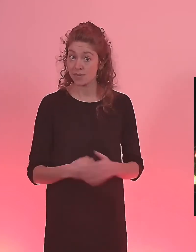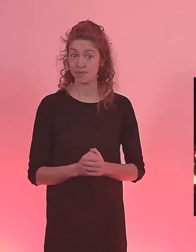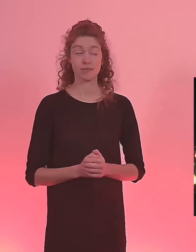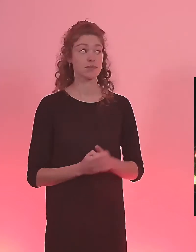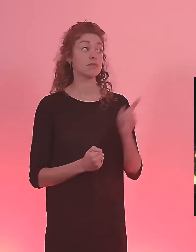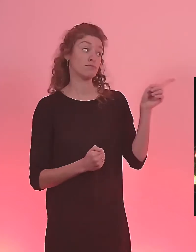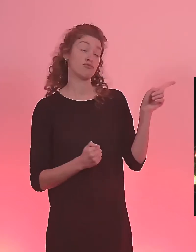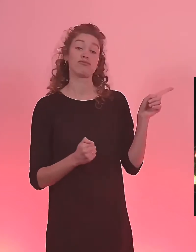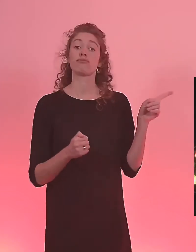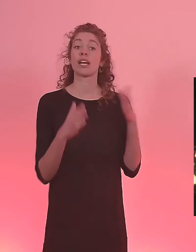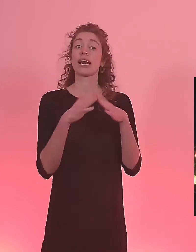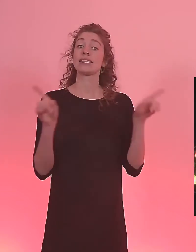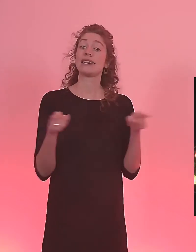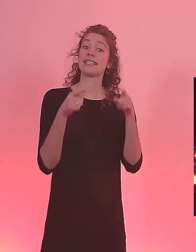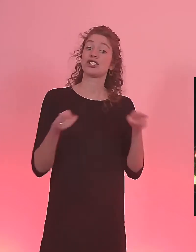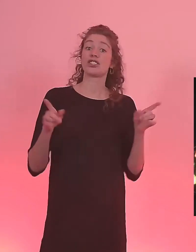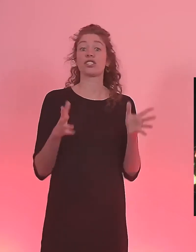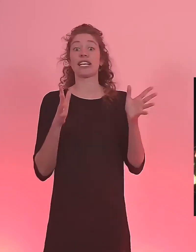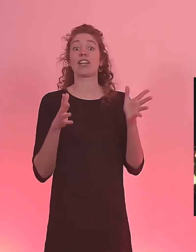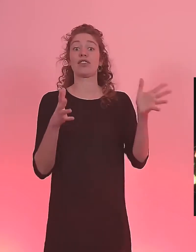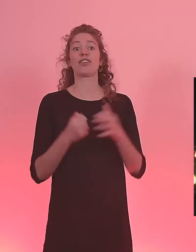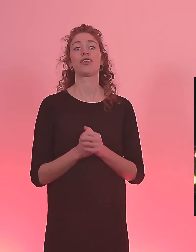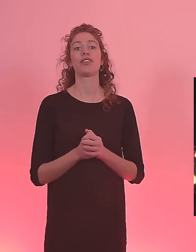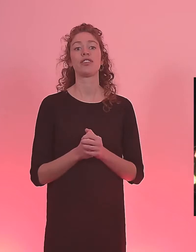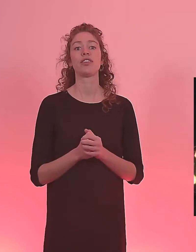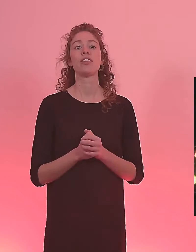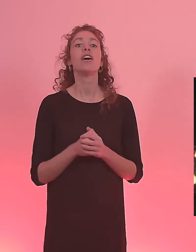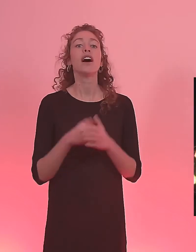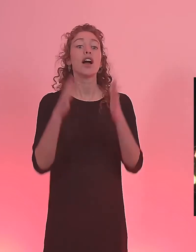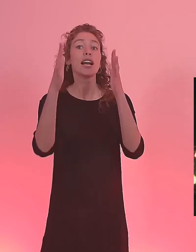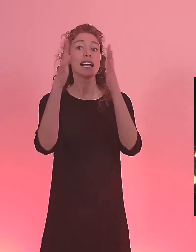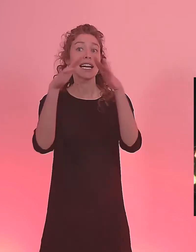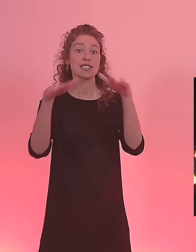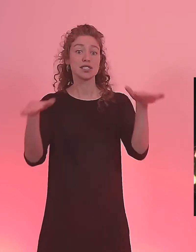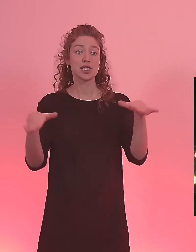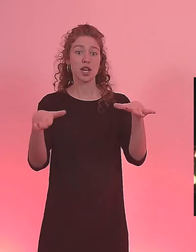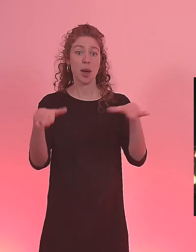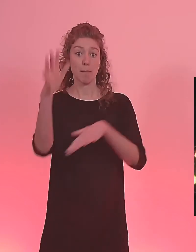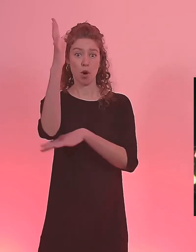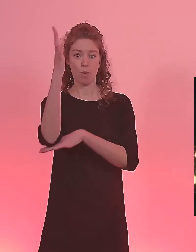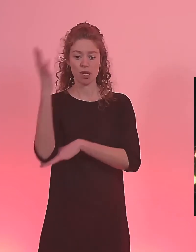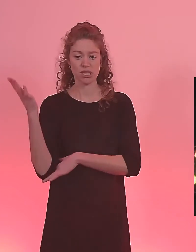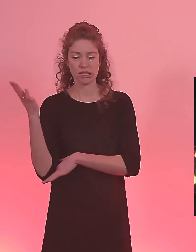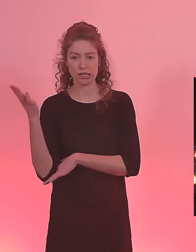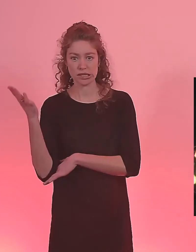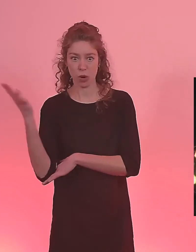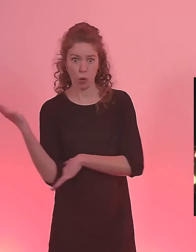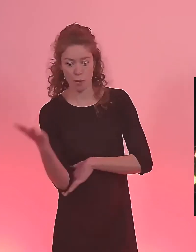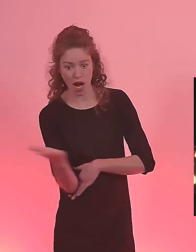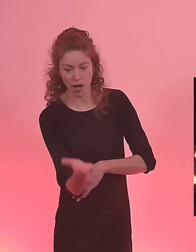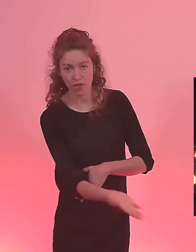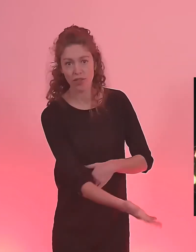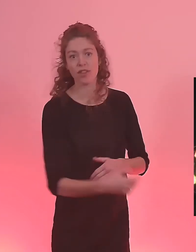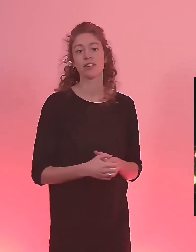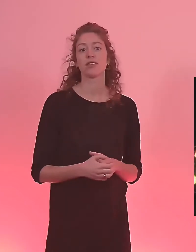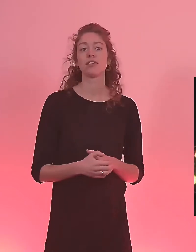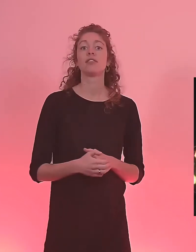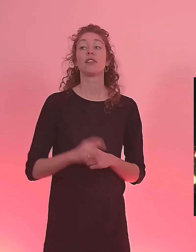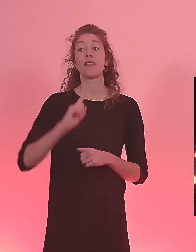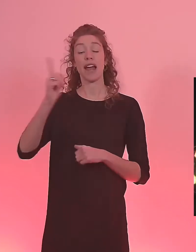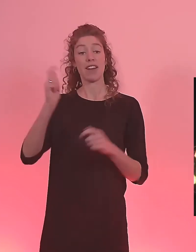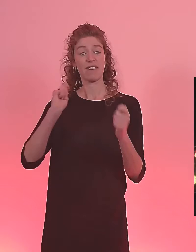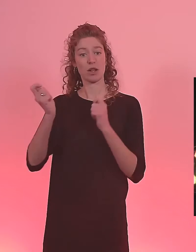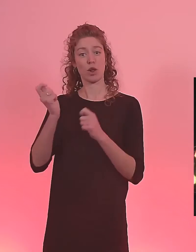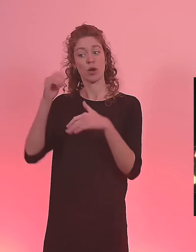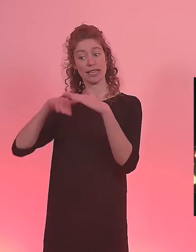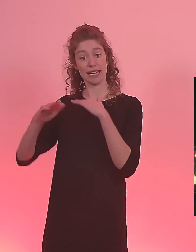Met kerst ga ik een boom omhakken. Moet je naar de intratuin? Nou, dan gaan we heel lekker eten.